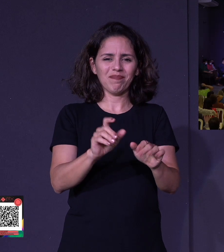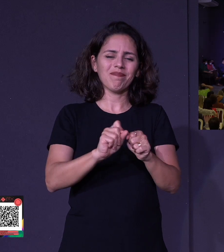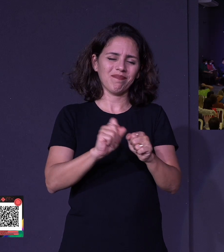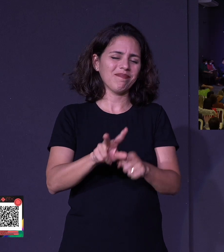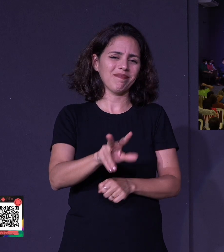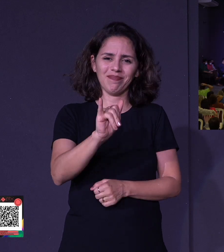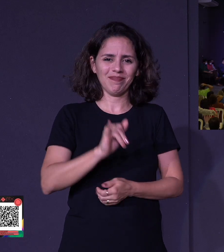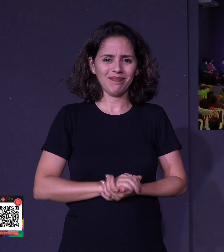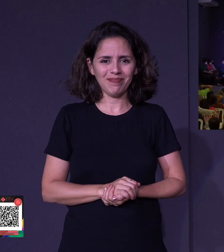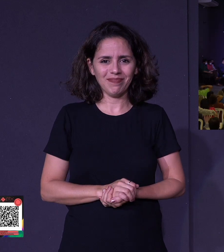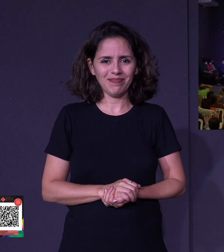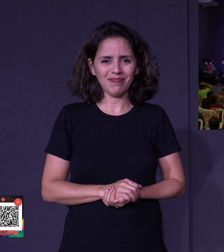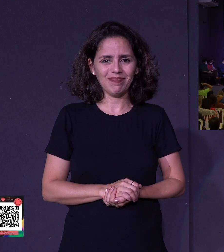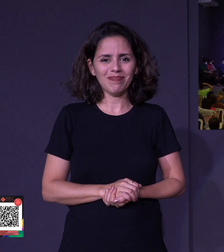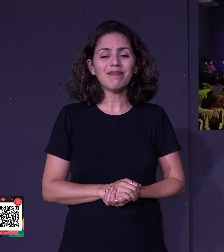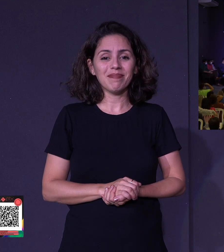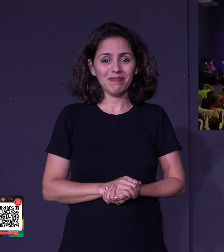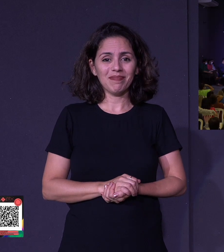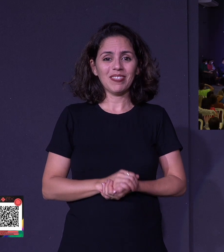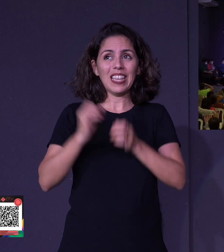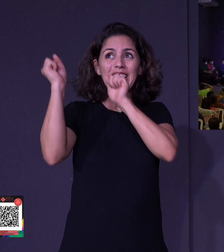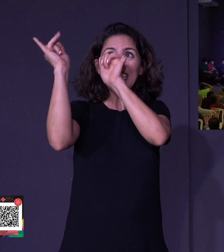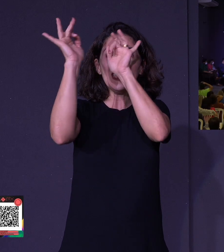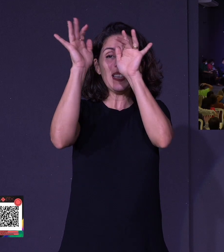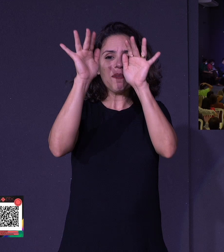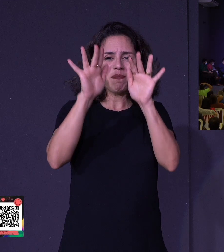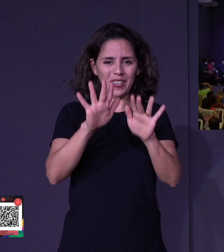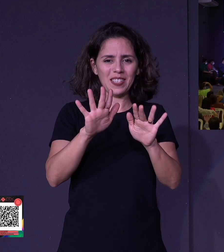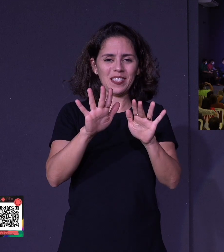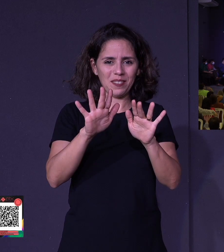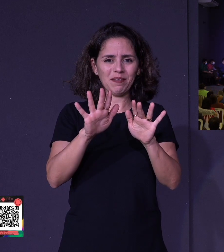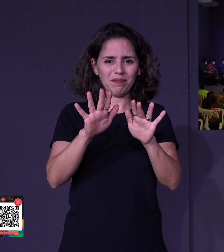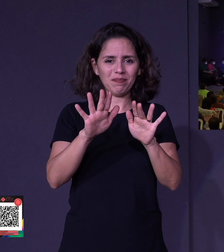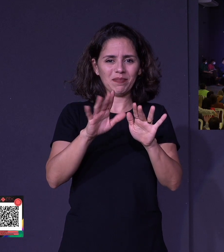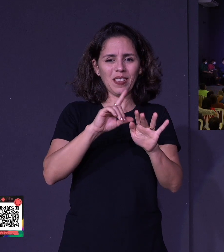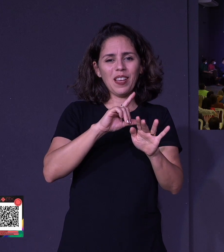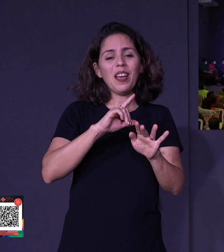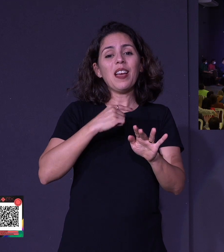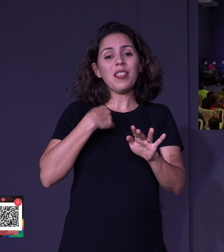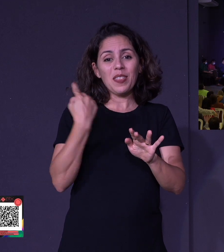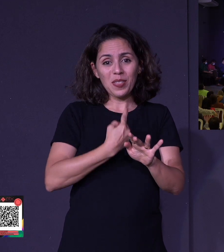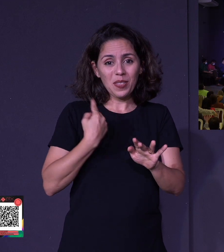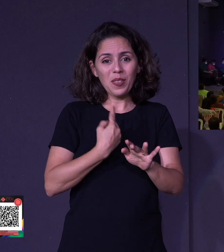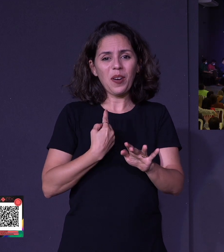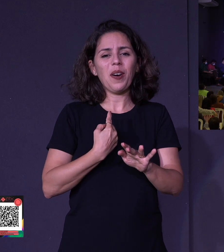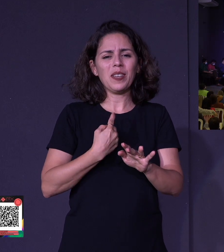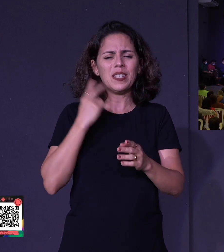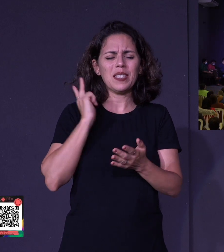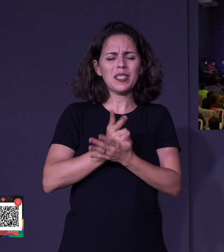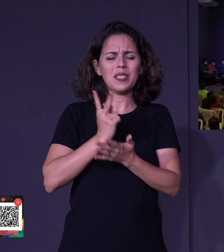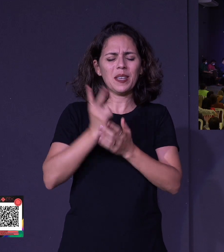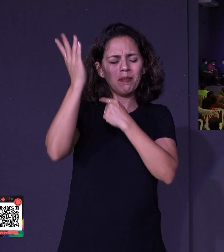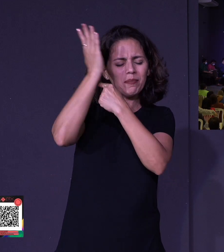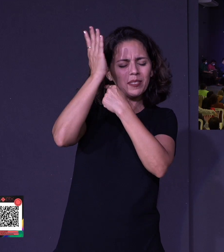Eterno. E essa bênção guarda a nossa saída, a nossa chegada. Pela frente, por